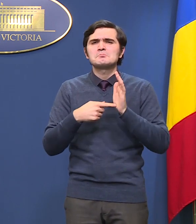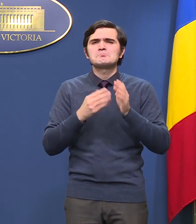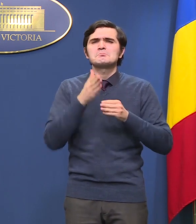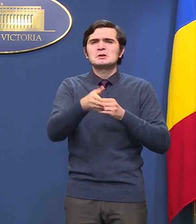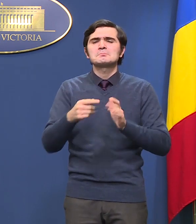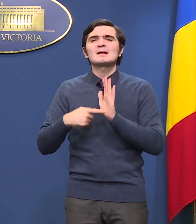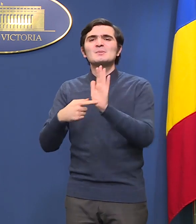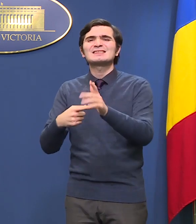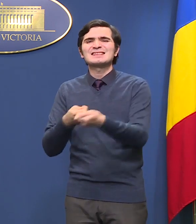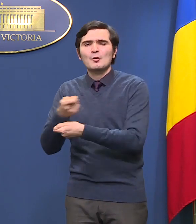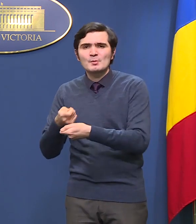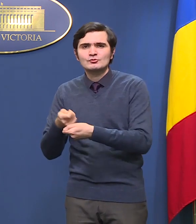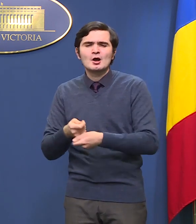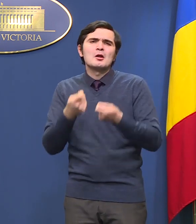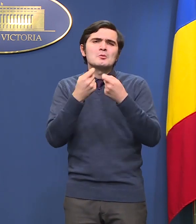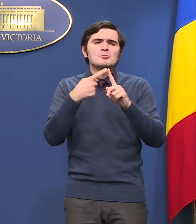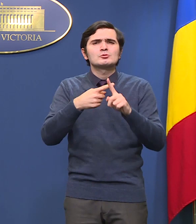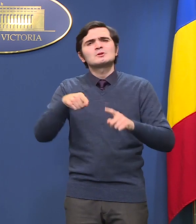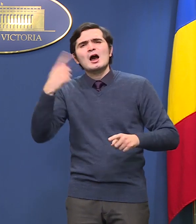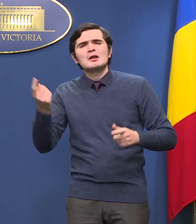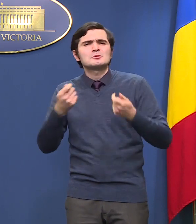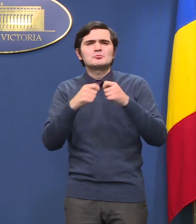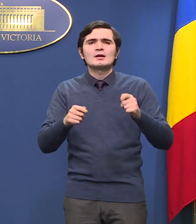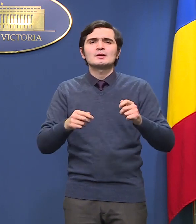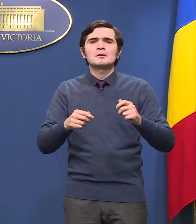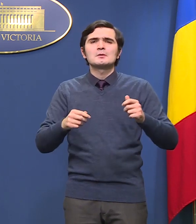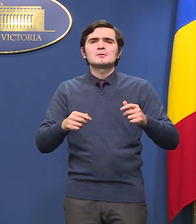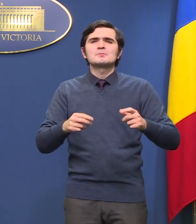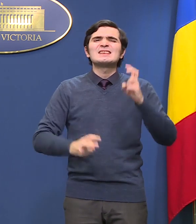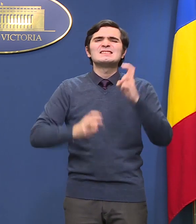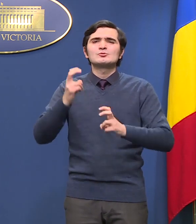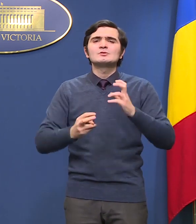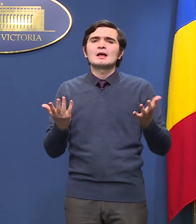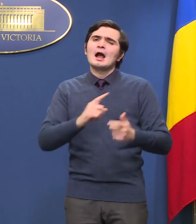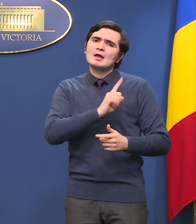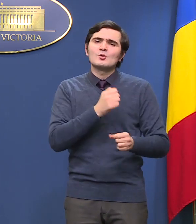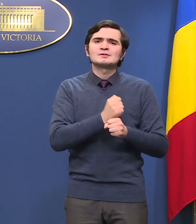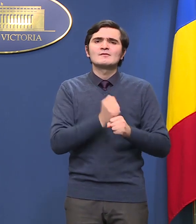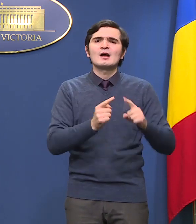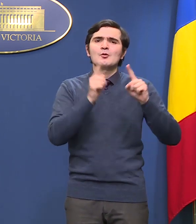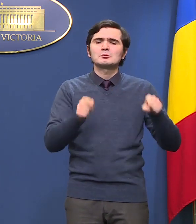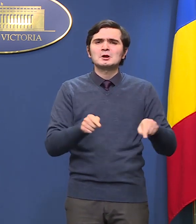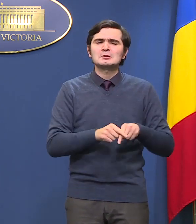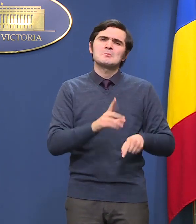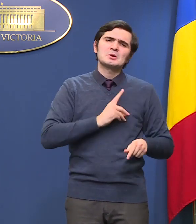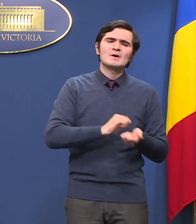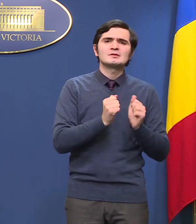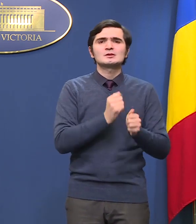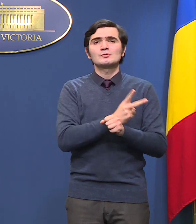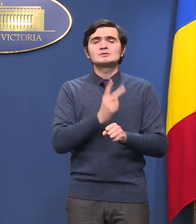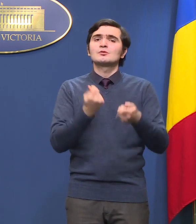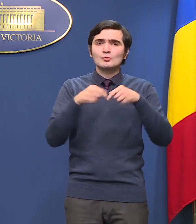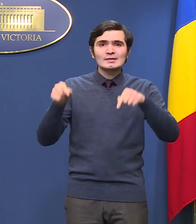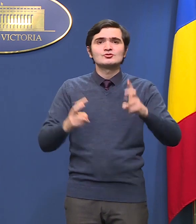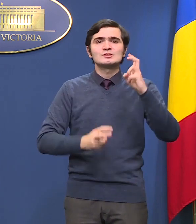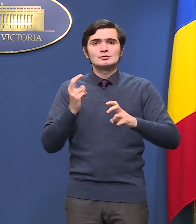toate structurile care au capacitatea de a realiza contracte, indiferent că sunt de stat sau private, sunt implicate în acest efort.